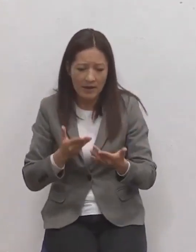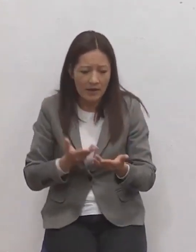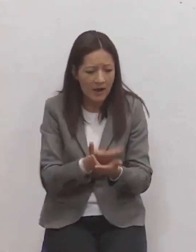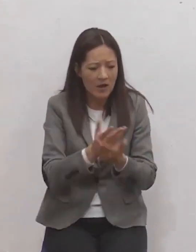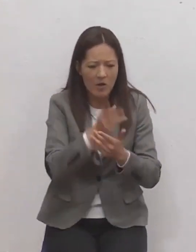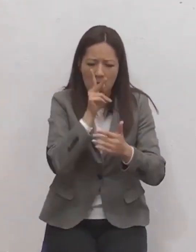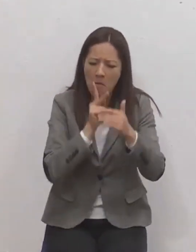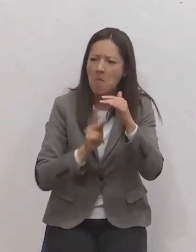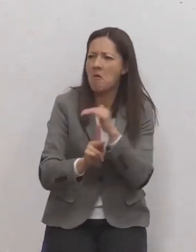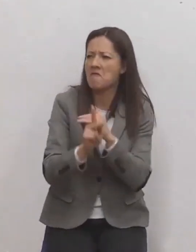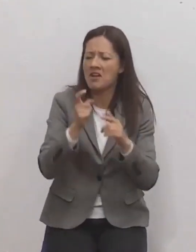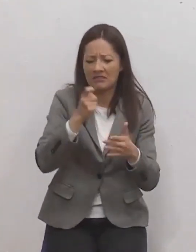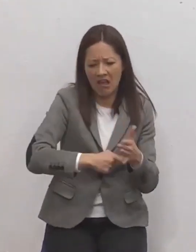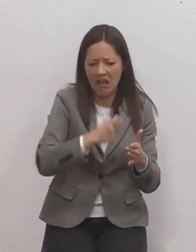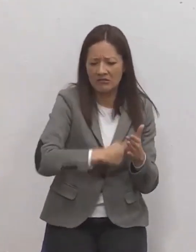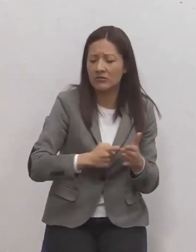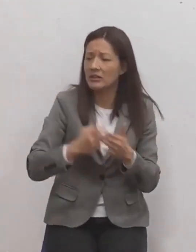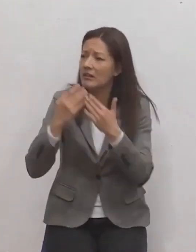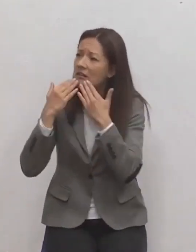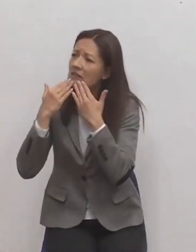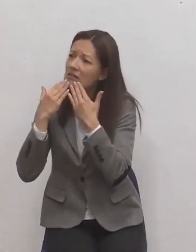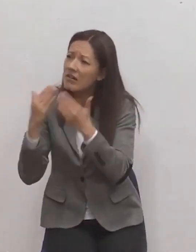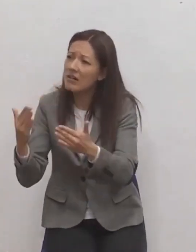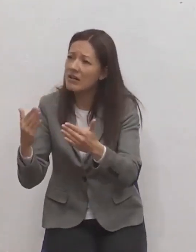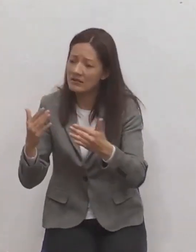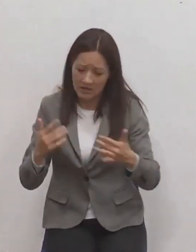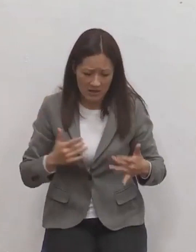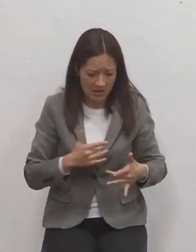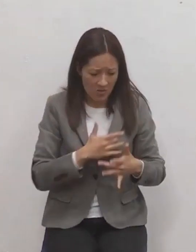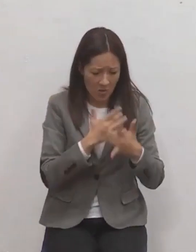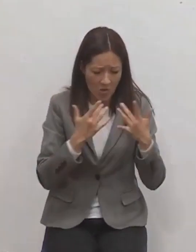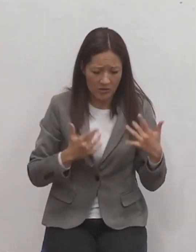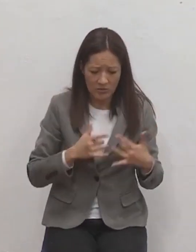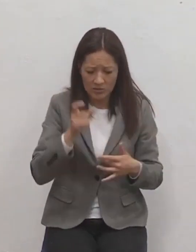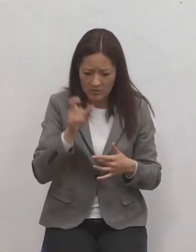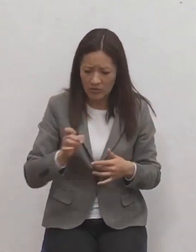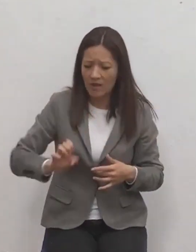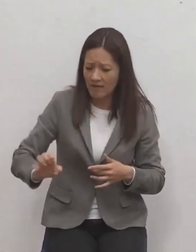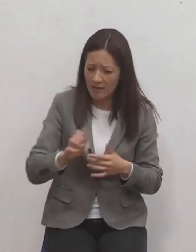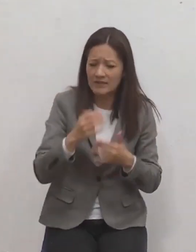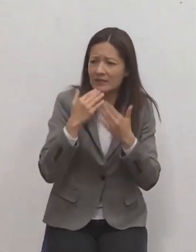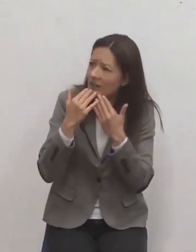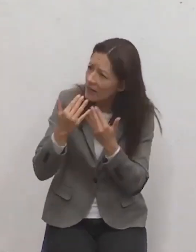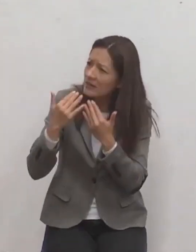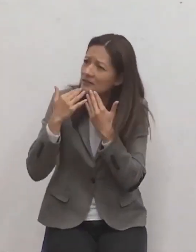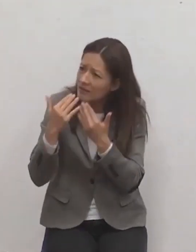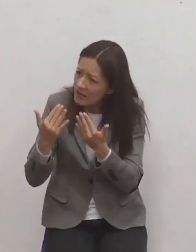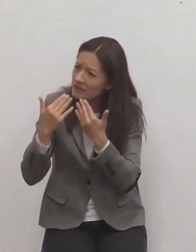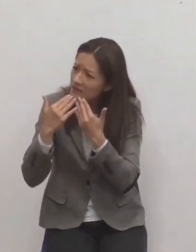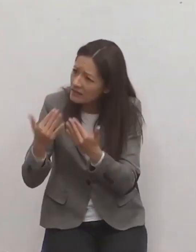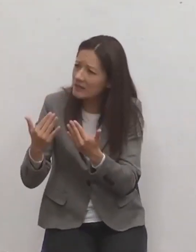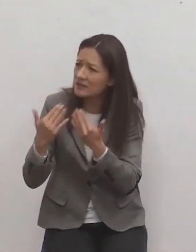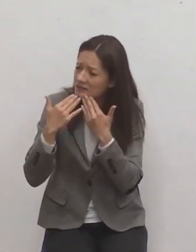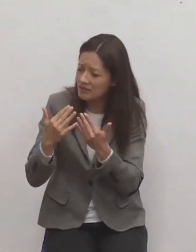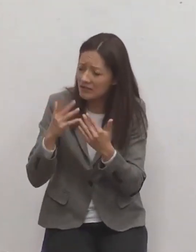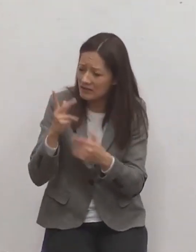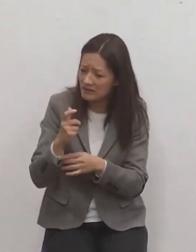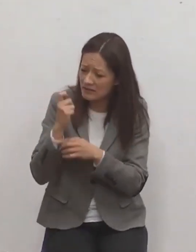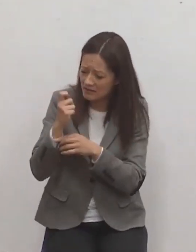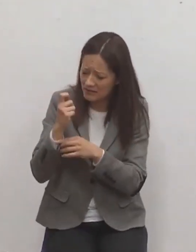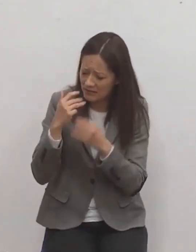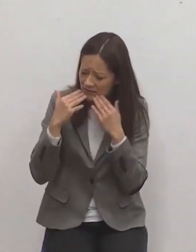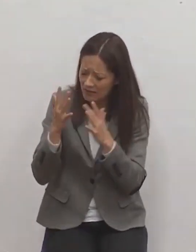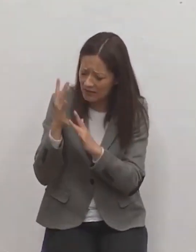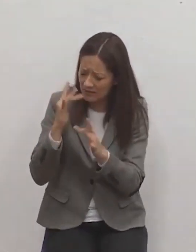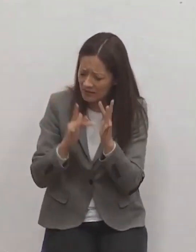que tienen el corazón, Señor, para evangelizar, Cristo. Gracias, gracias, gracias, gracias,